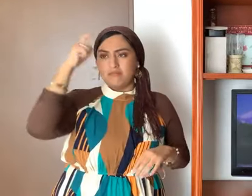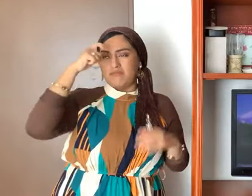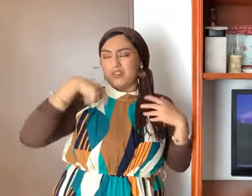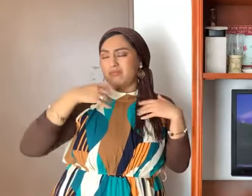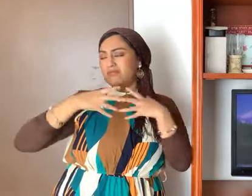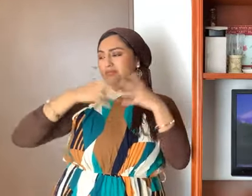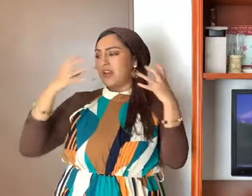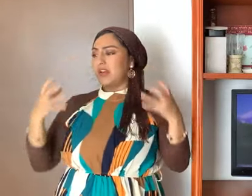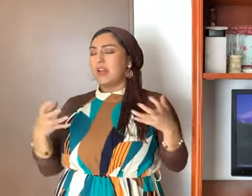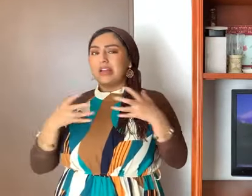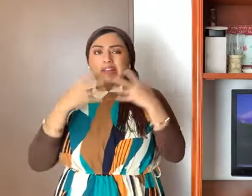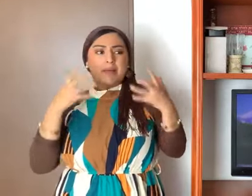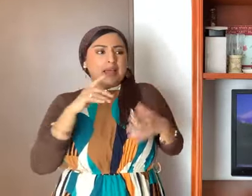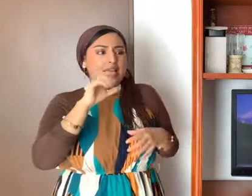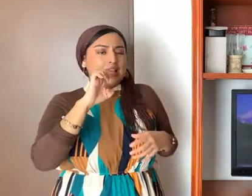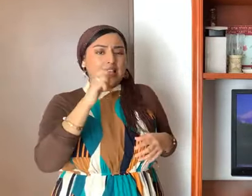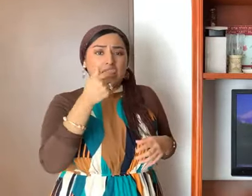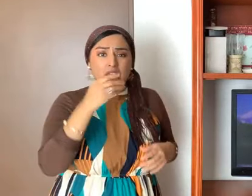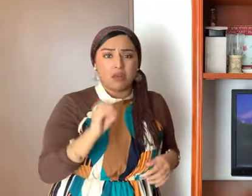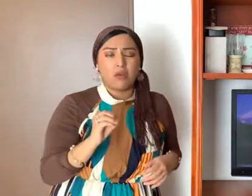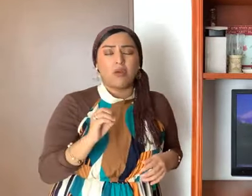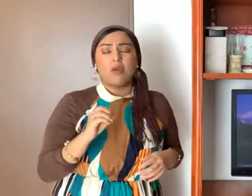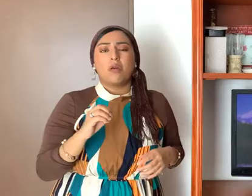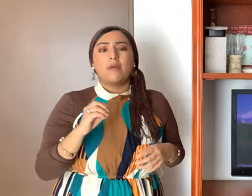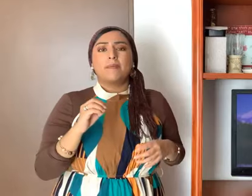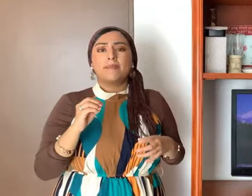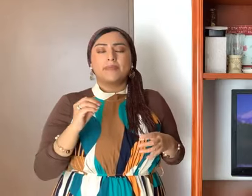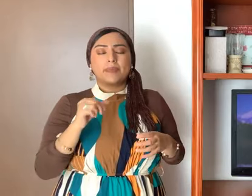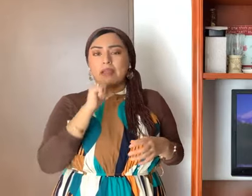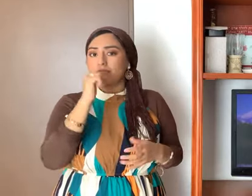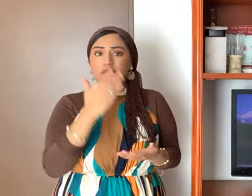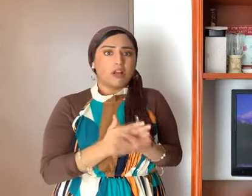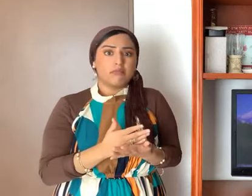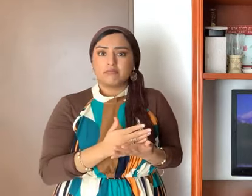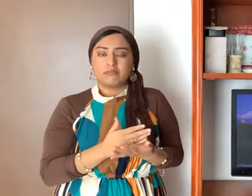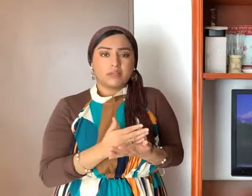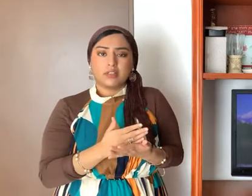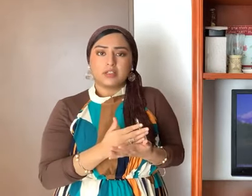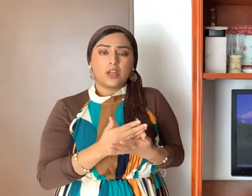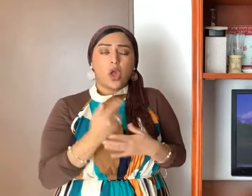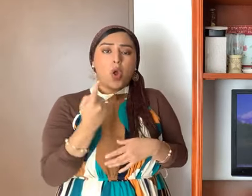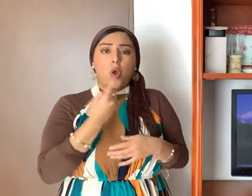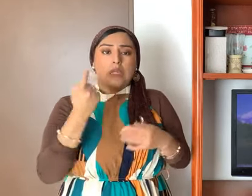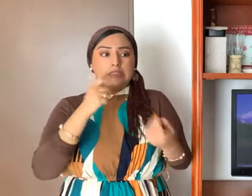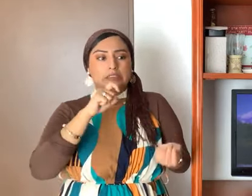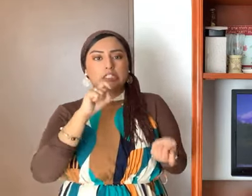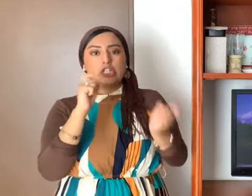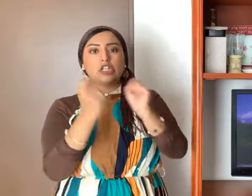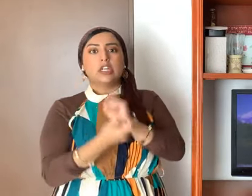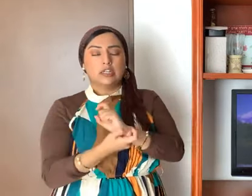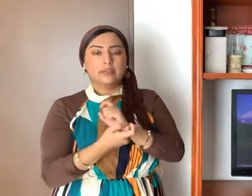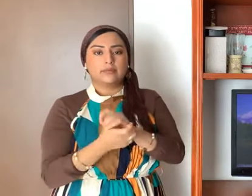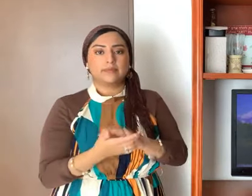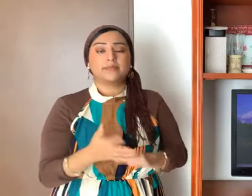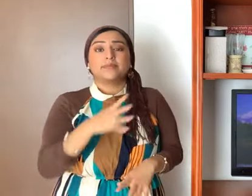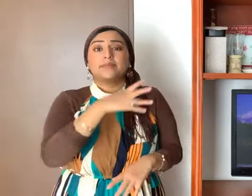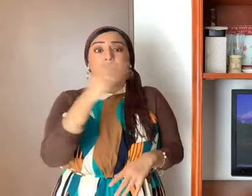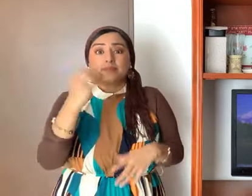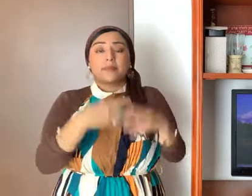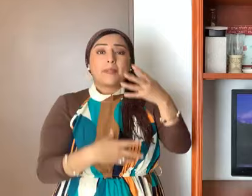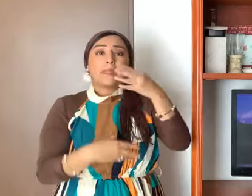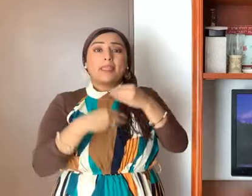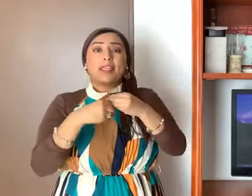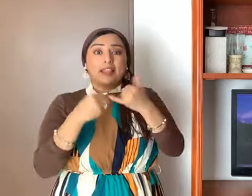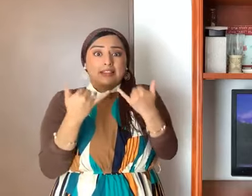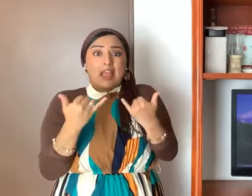ego, idolatran a su familia. O sea, es decir, la idolatría no ha parado, simplemente se ha camuflajeado. Y además,